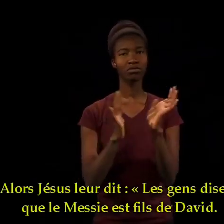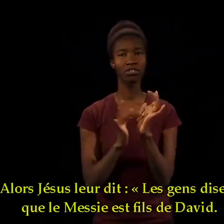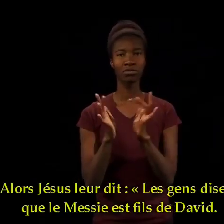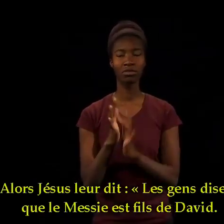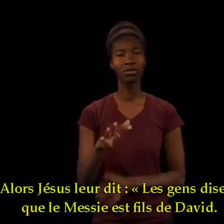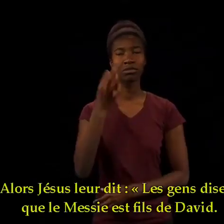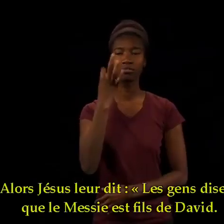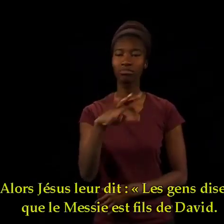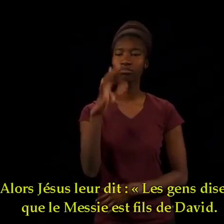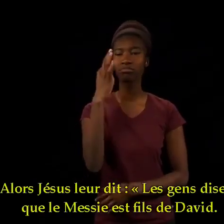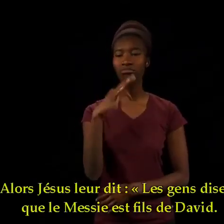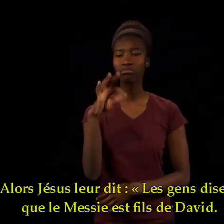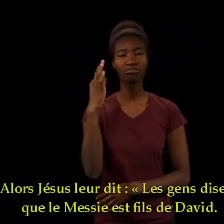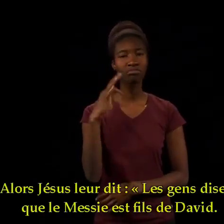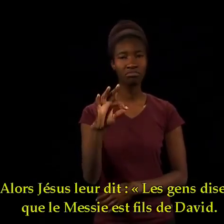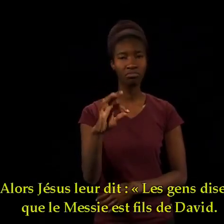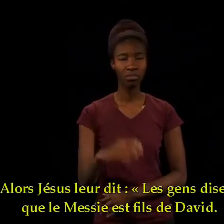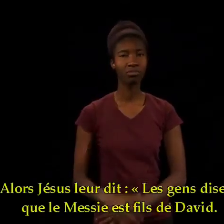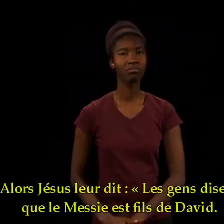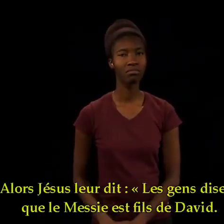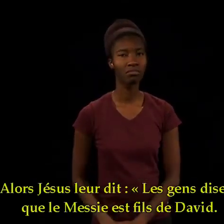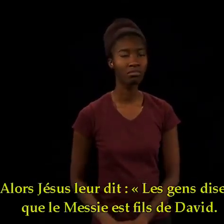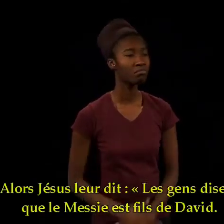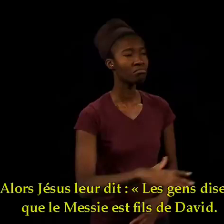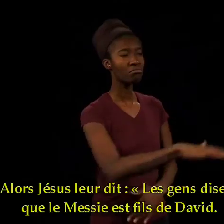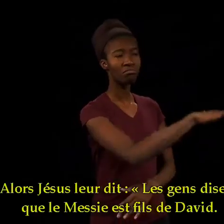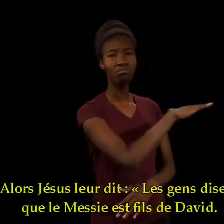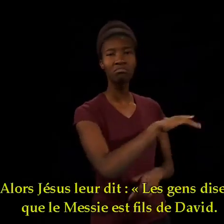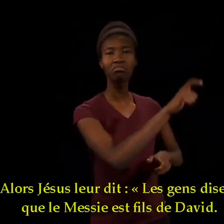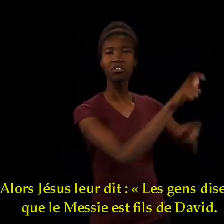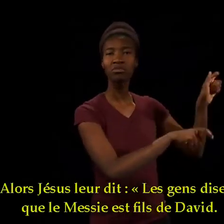Alors Jésus leur dit: Les gens disent que le Messie est fils de David.